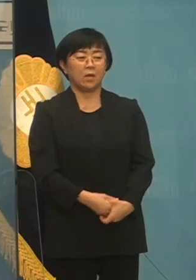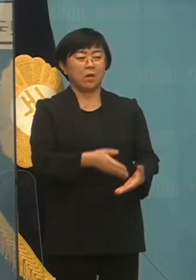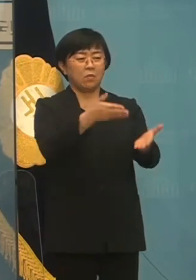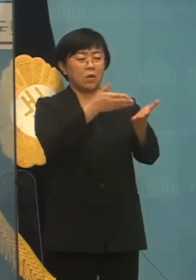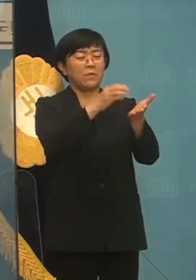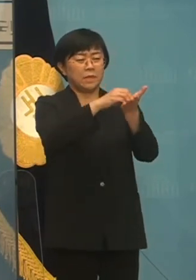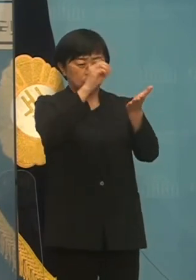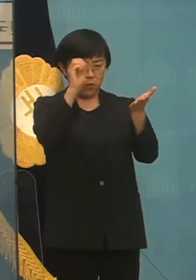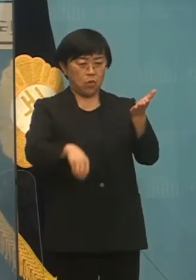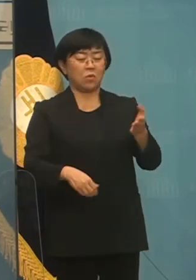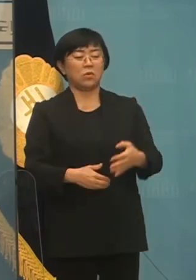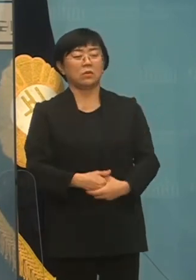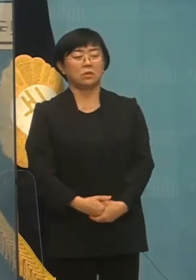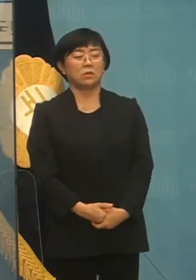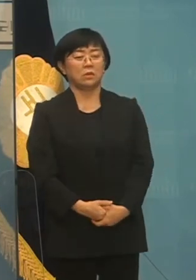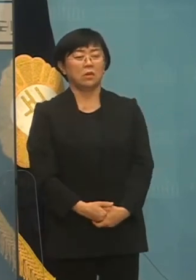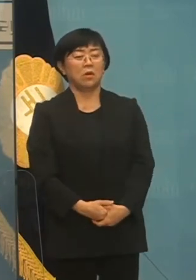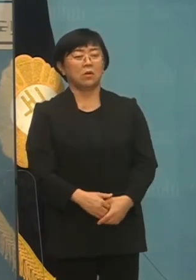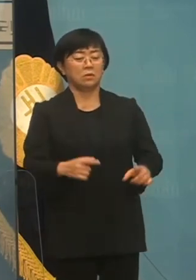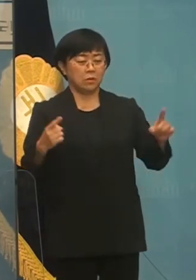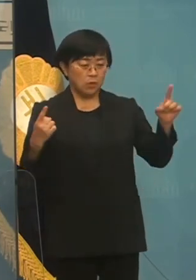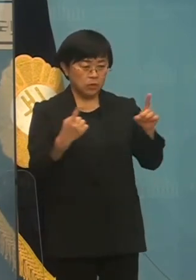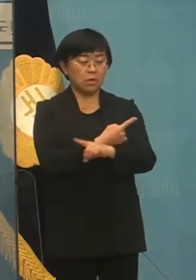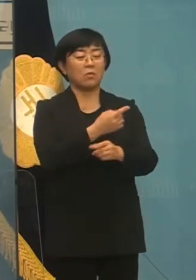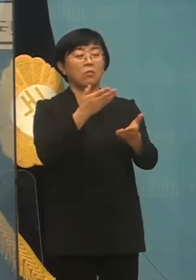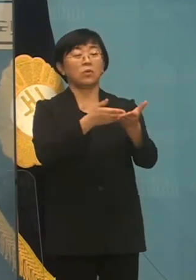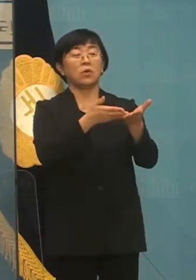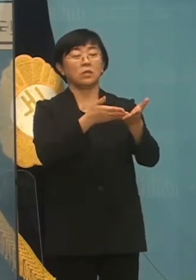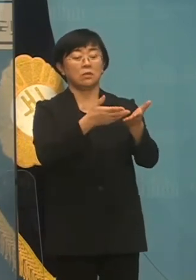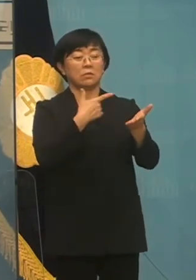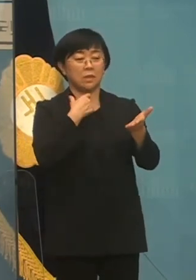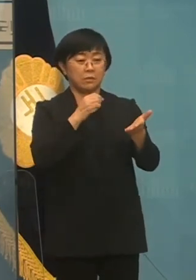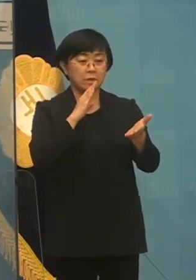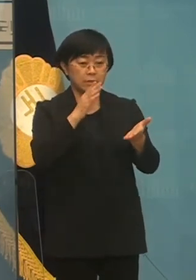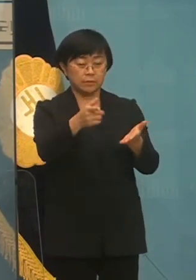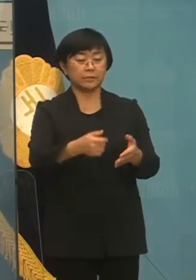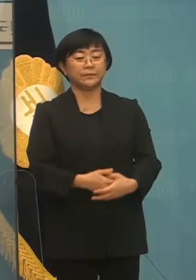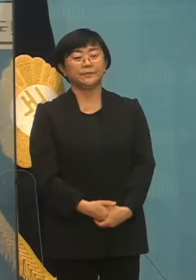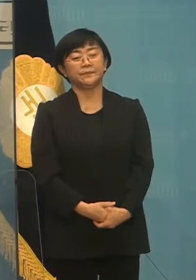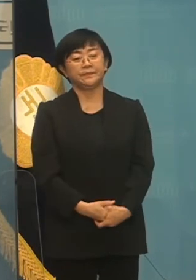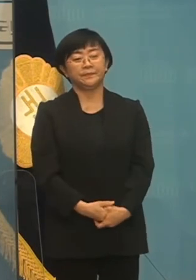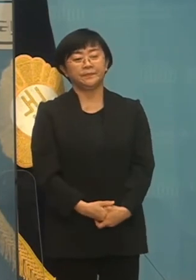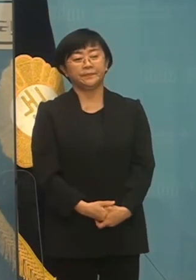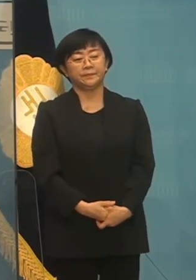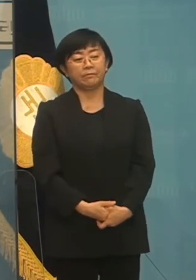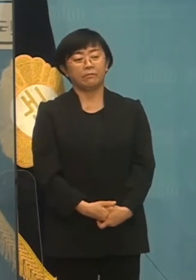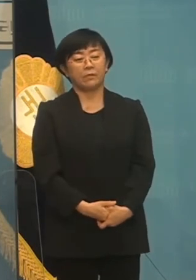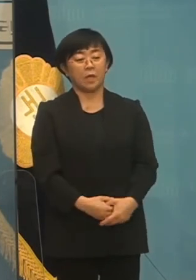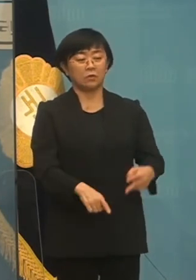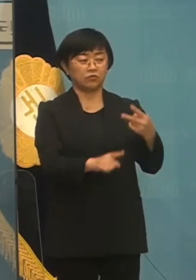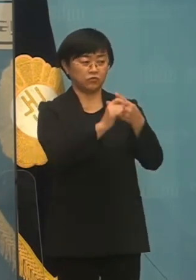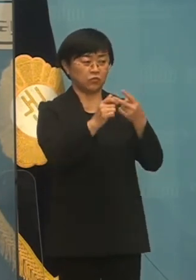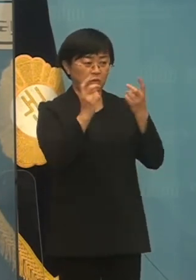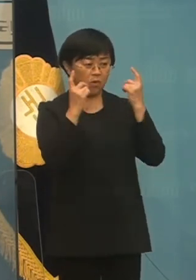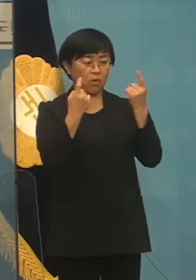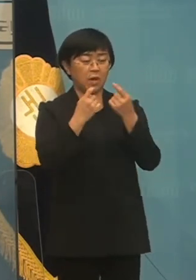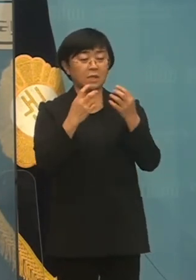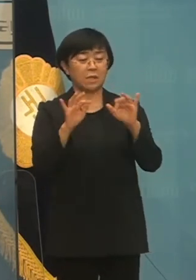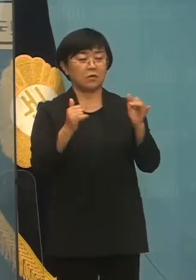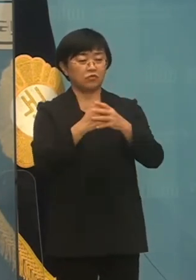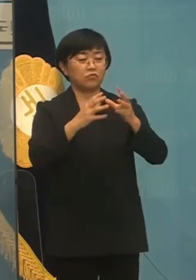보도자료에서 빼시고 정정보도 하시고 그렇게 하셔야 하지 않았나 합니다. 중소여행사는